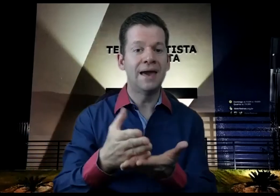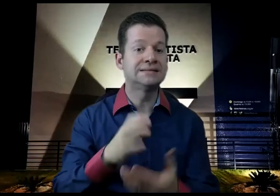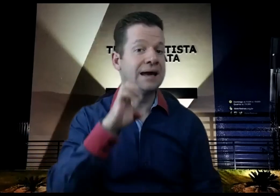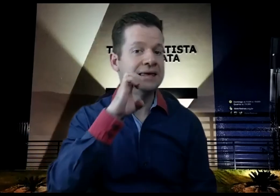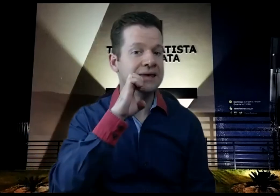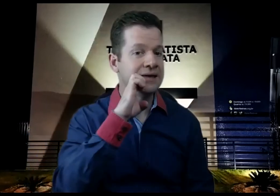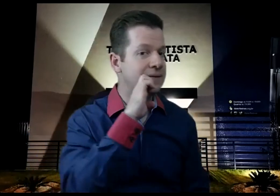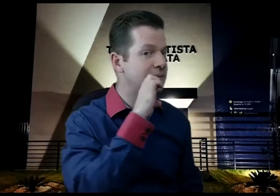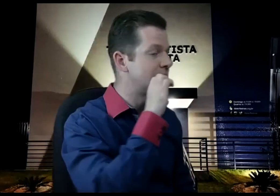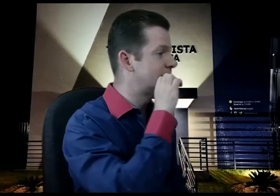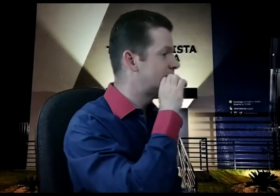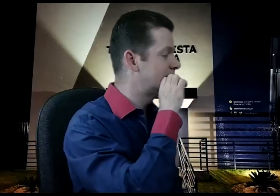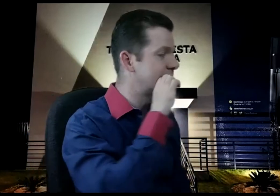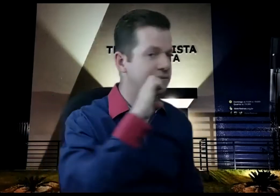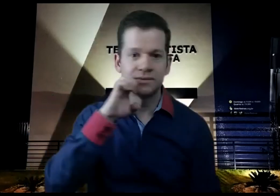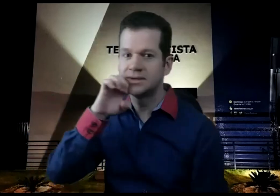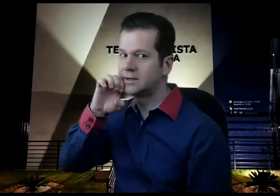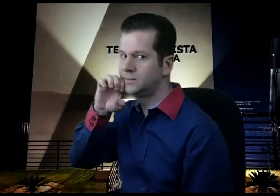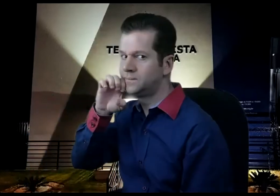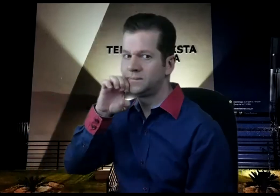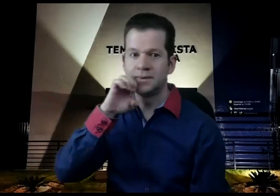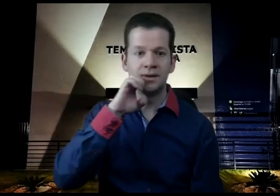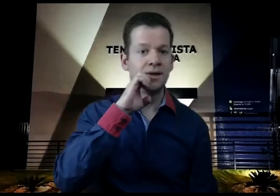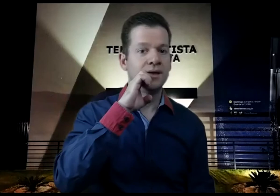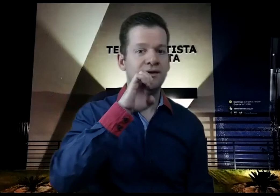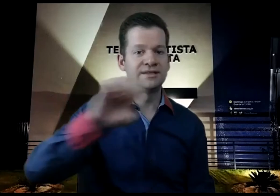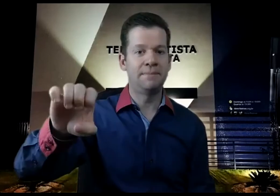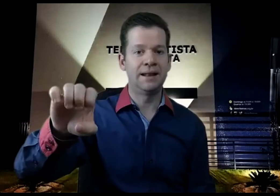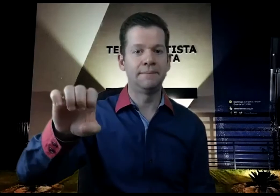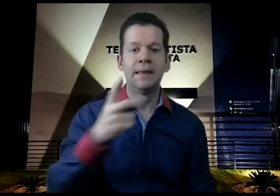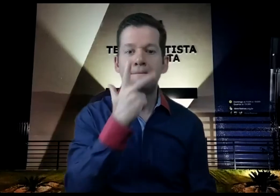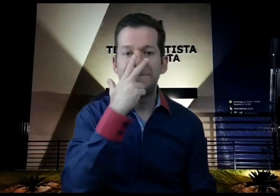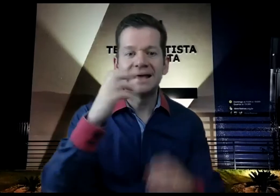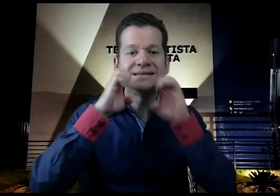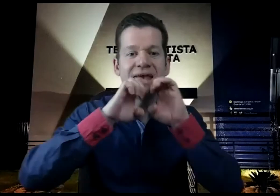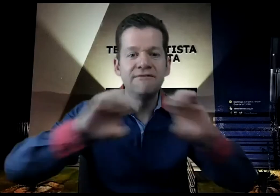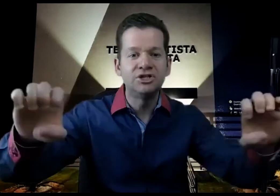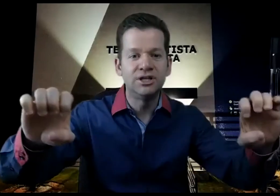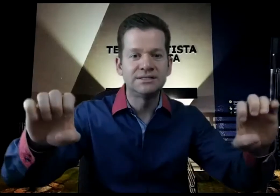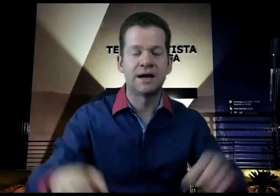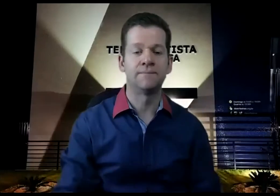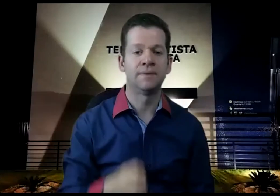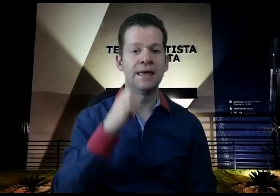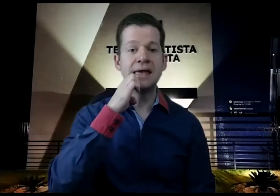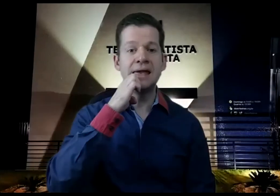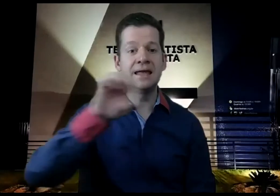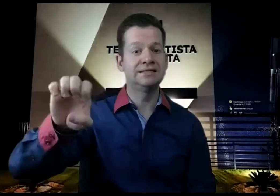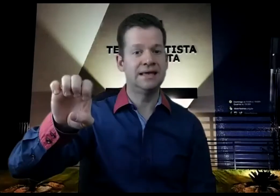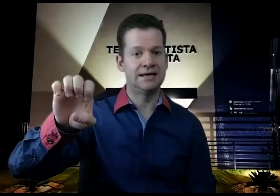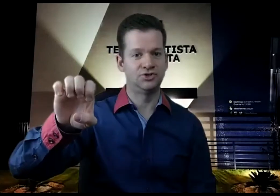Começa aqui. Certo? E sai para lá. Parece evangelizar.